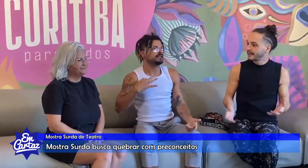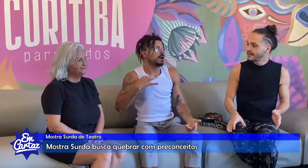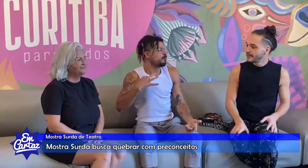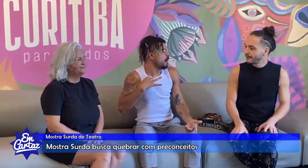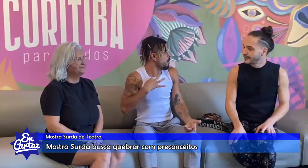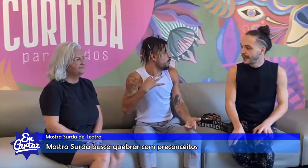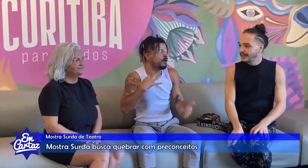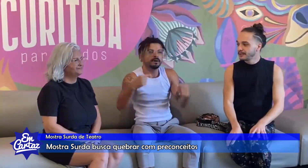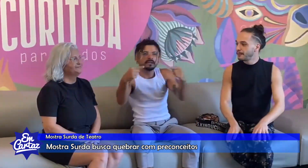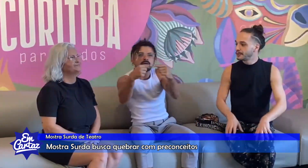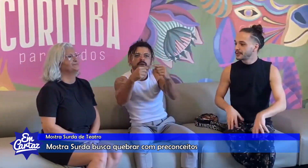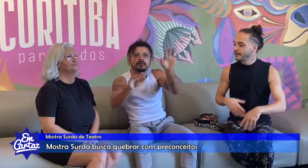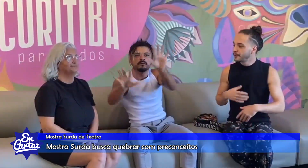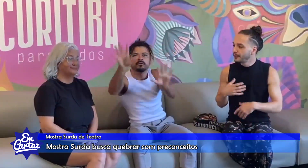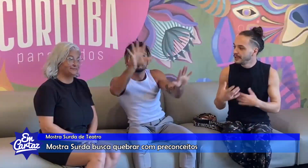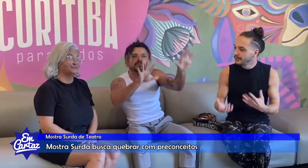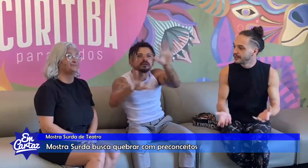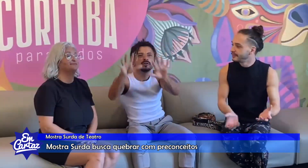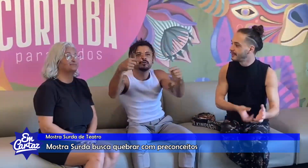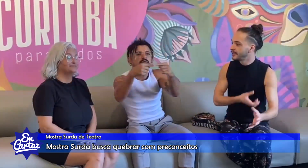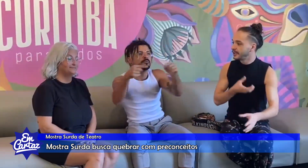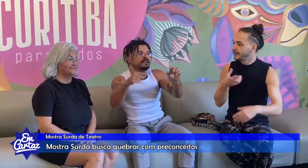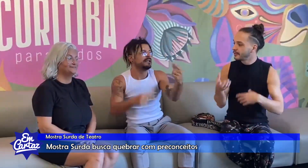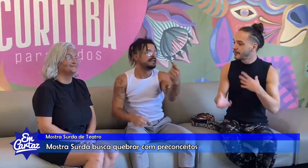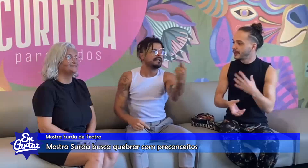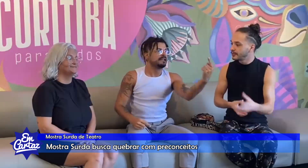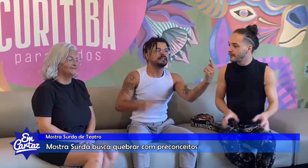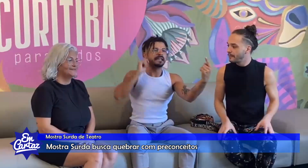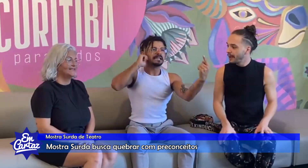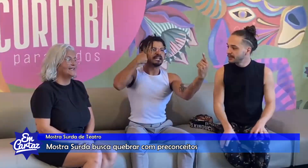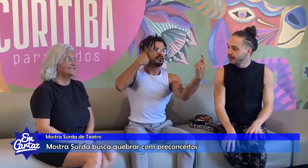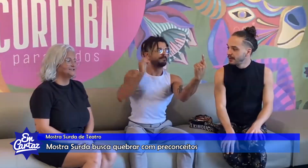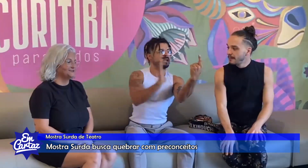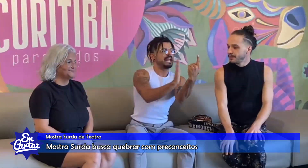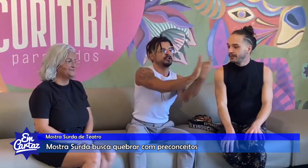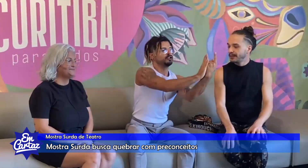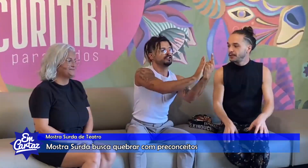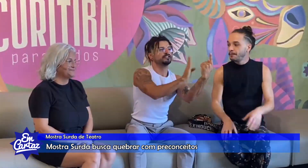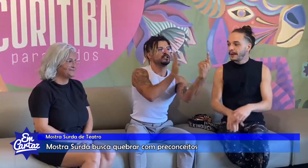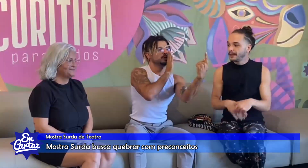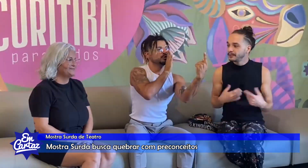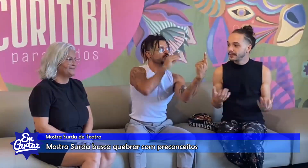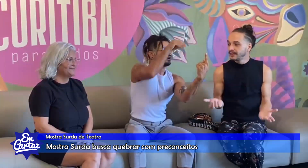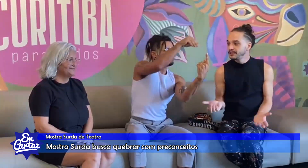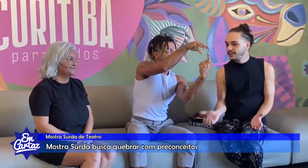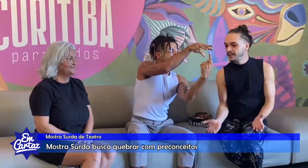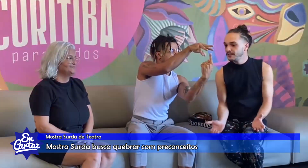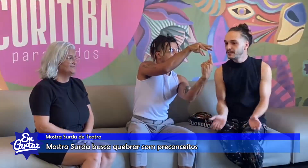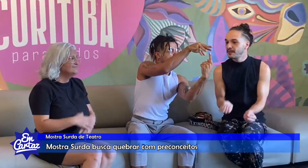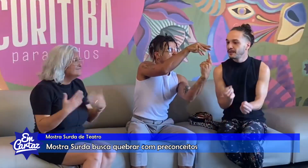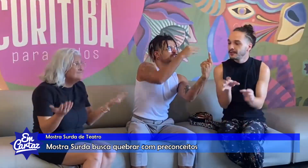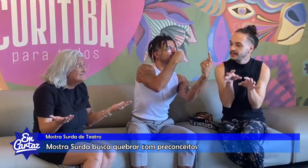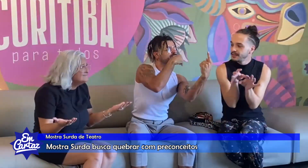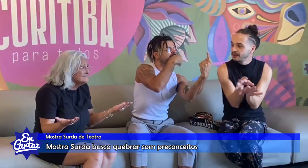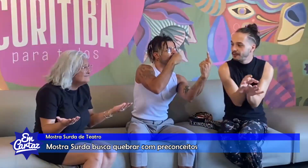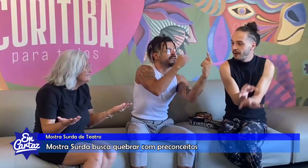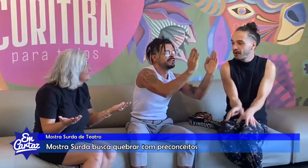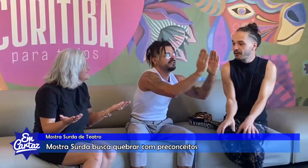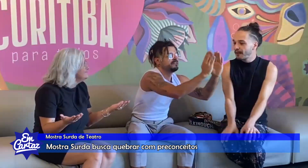vez mais afastado, não pode usar um figurino que esteja ali combinando com a peça. Vai estar de preto no cantinho, com uma luzinha, um foco fraco